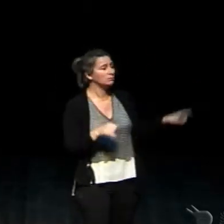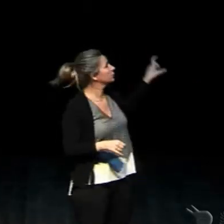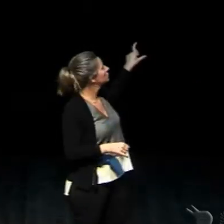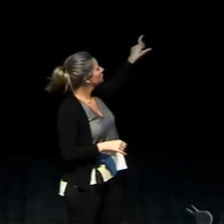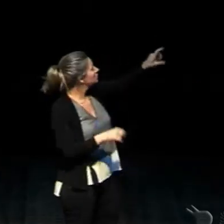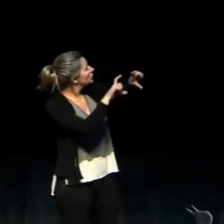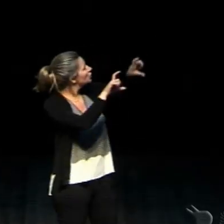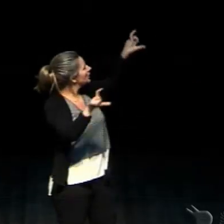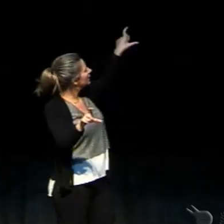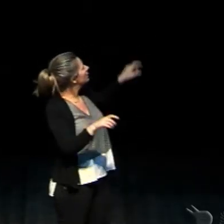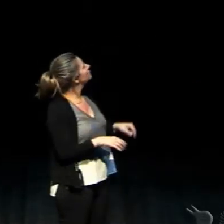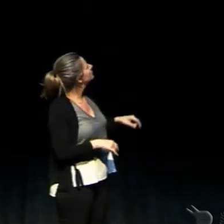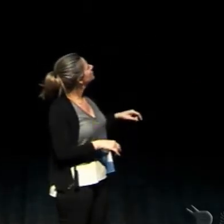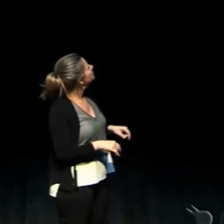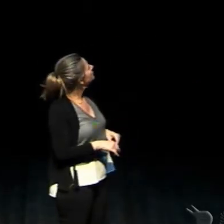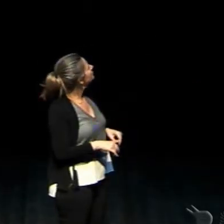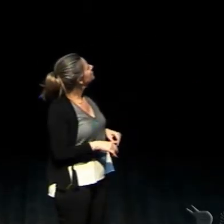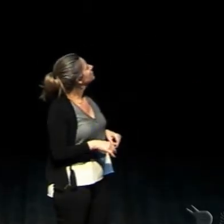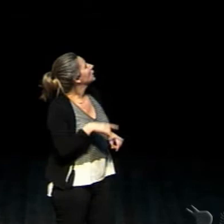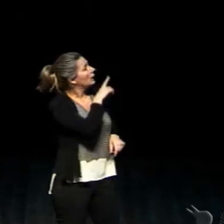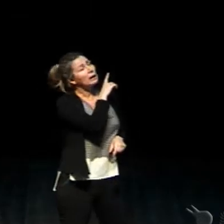O segundo texto, também uma tira,